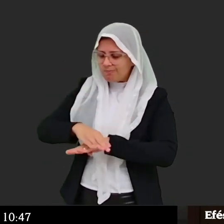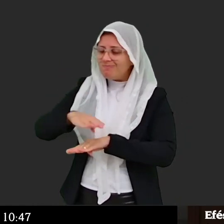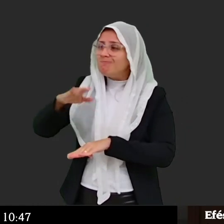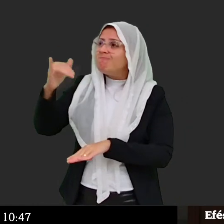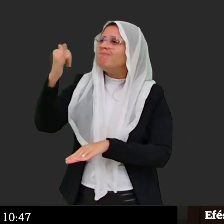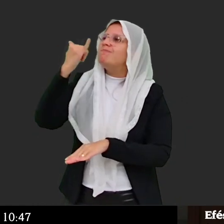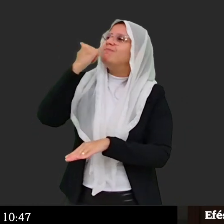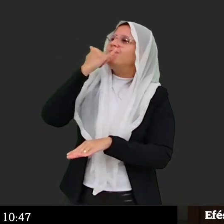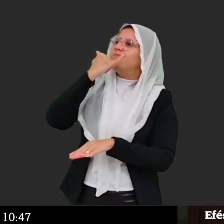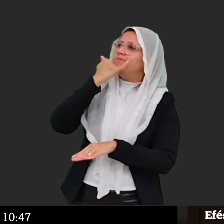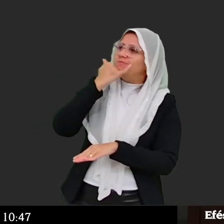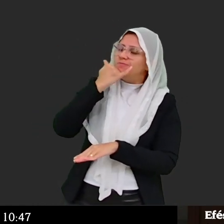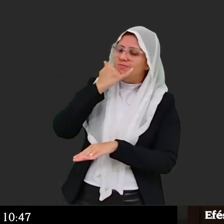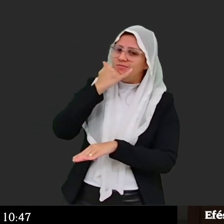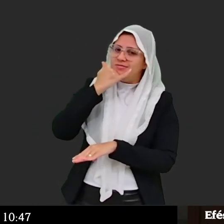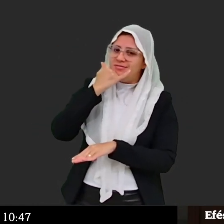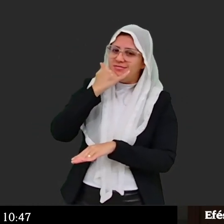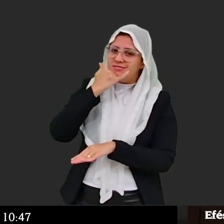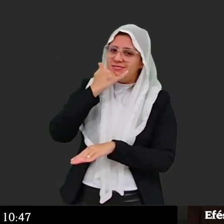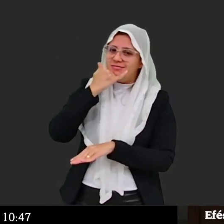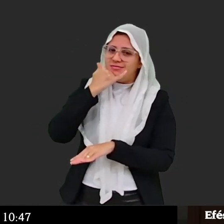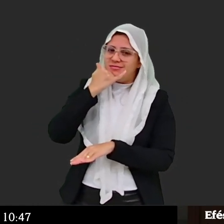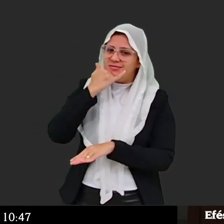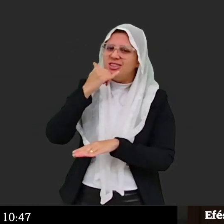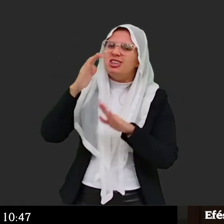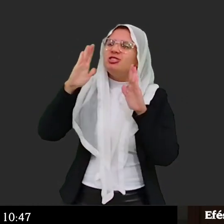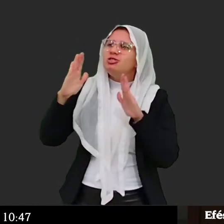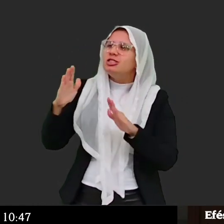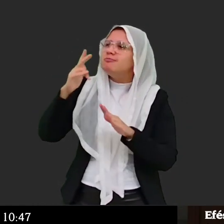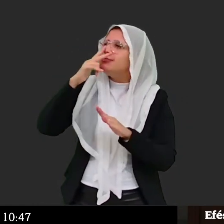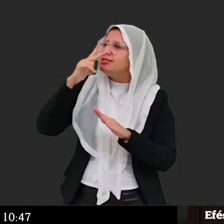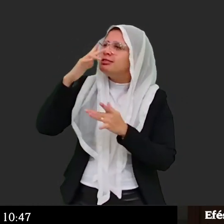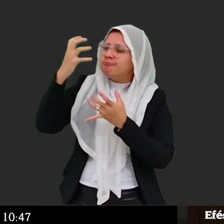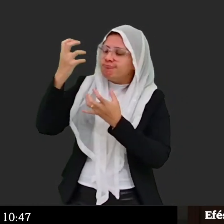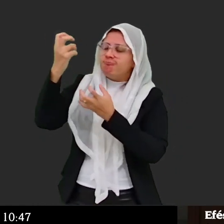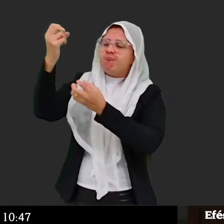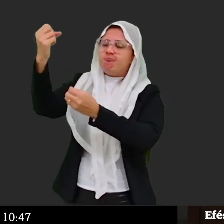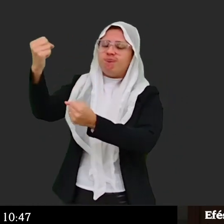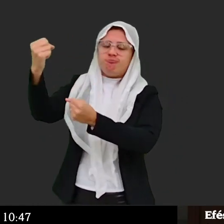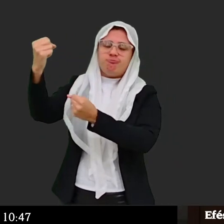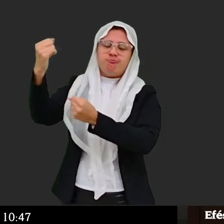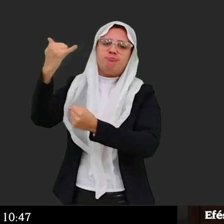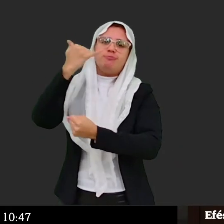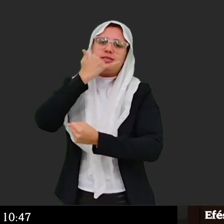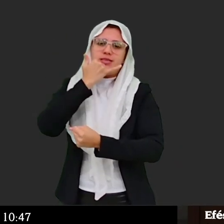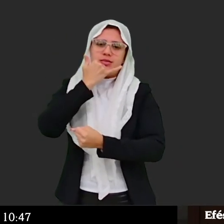sendo justificados pelo dom da graça de Deus.